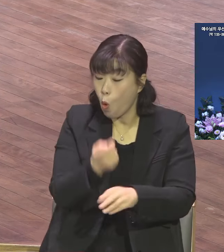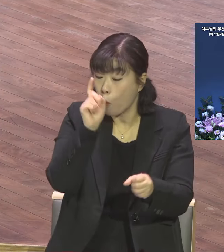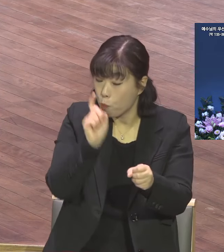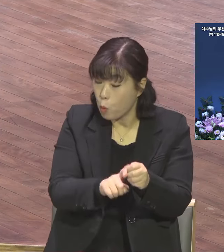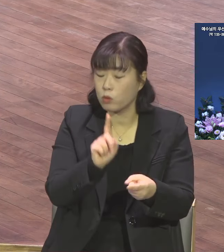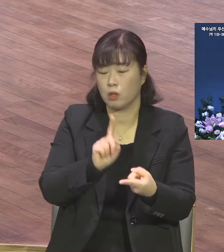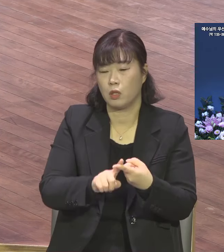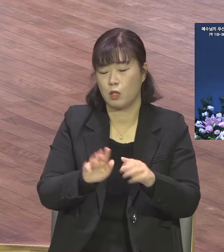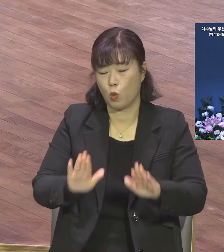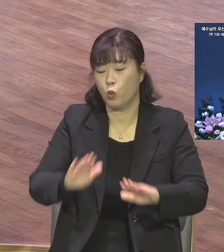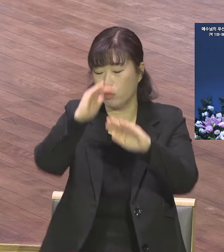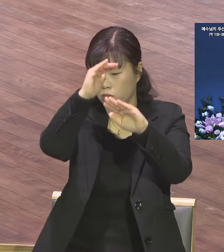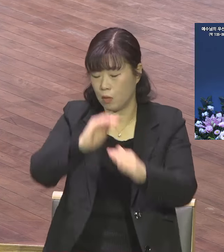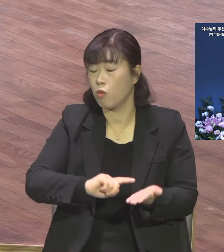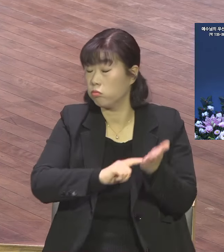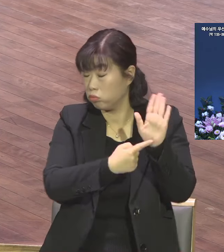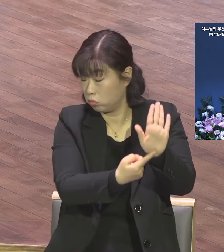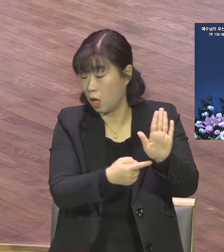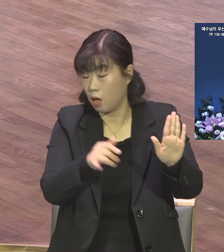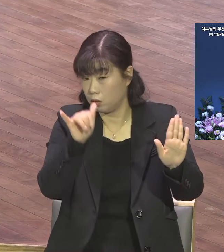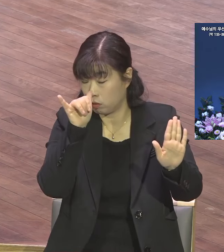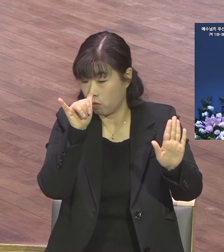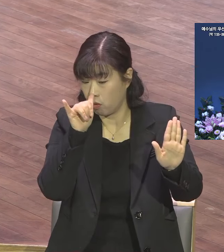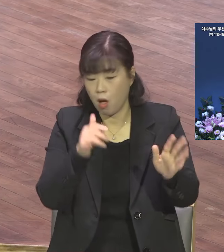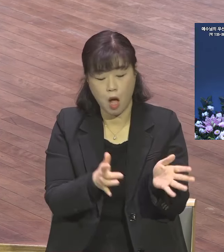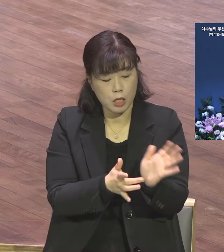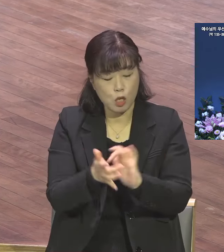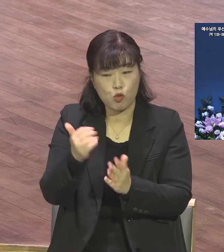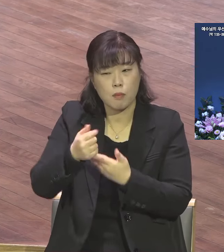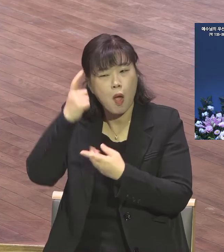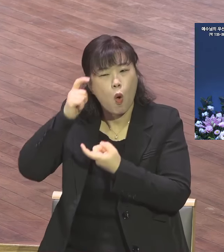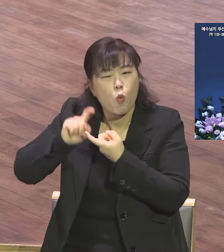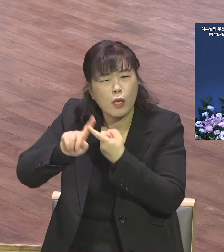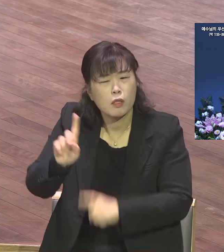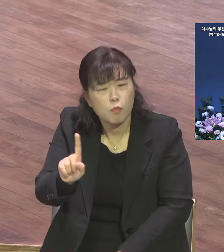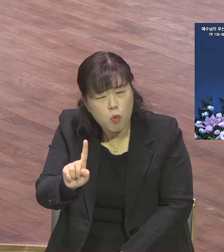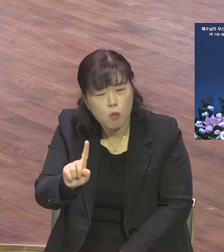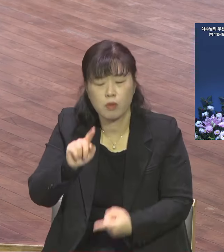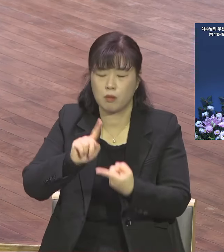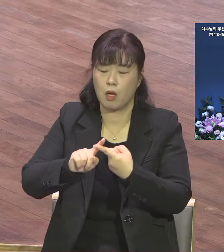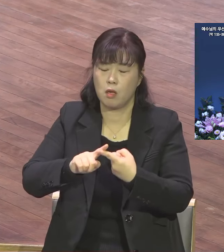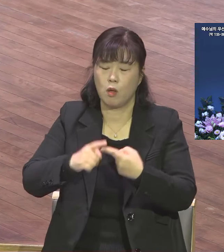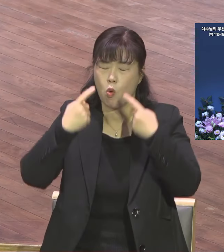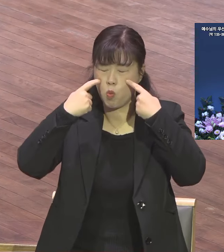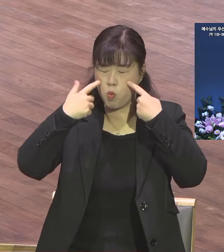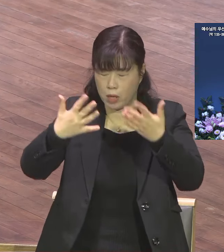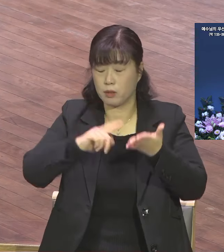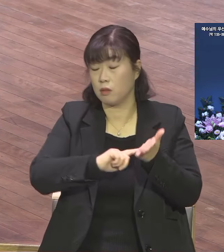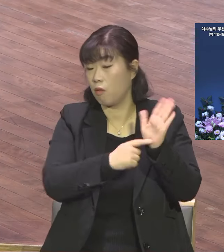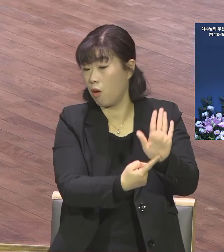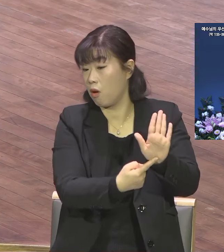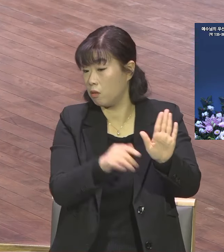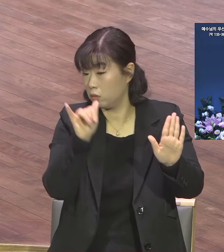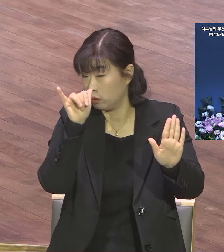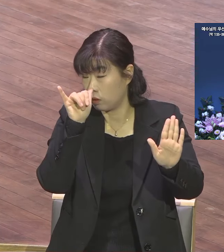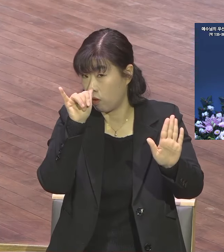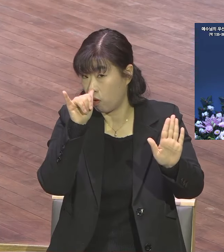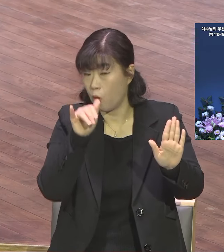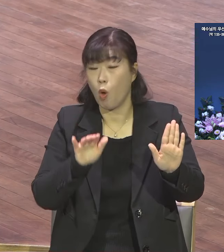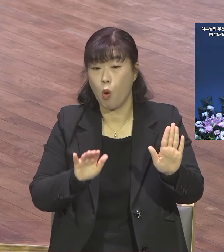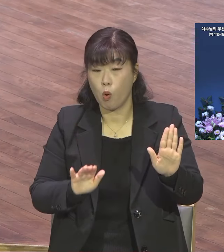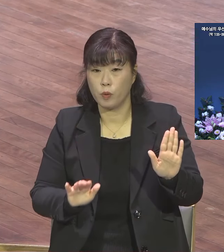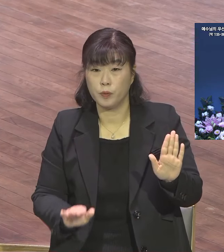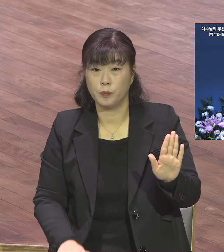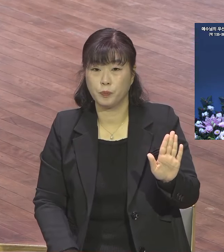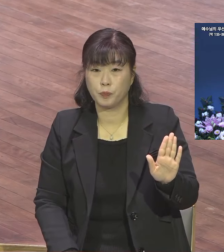예수님께서 무엇에 관심을 가지고 사셨냐 하는 것을 구체적으로 여기 보여주고 있어요. 예수님께서는